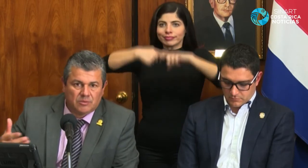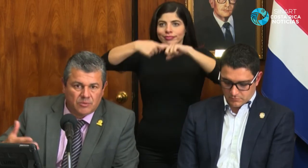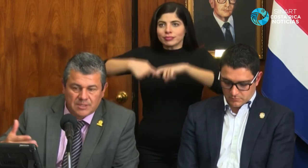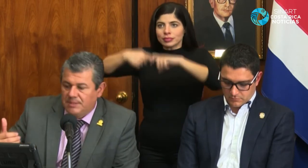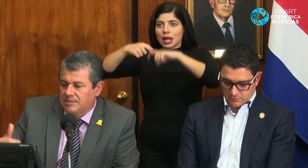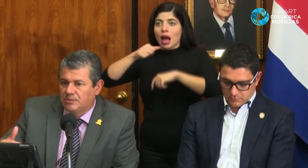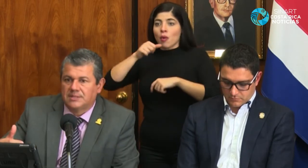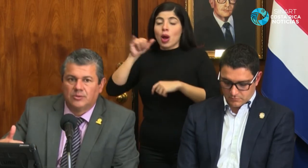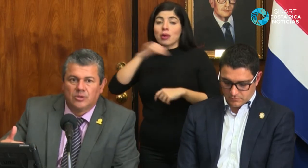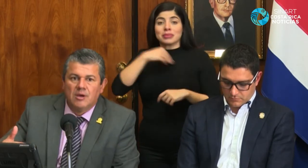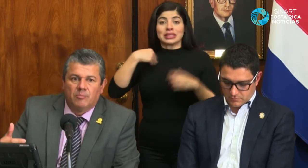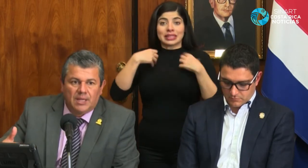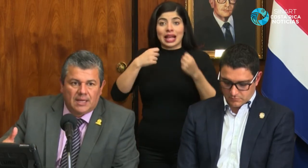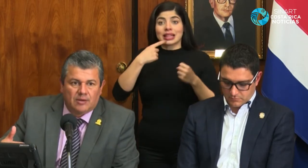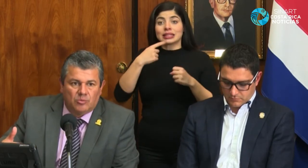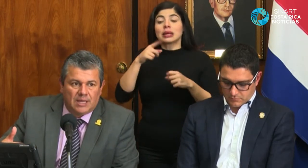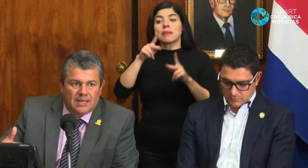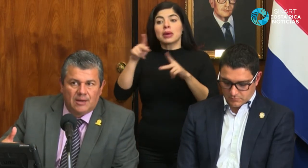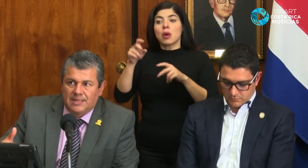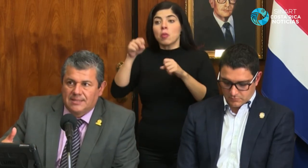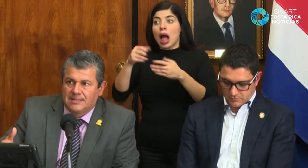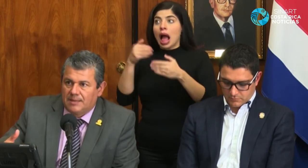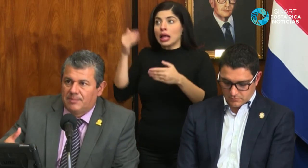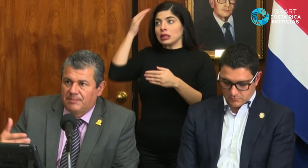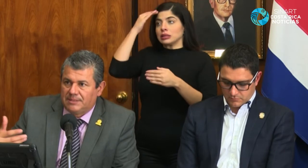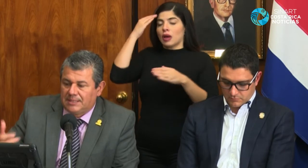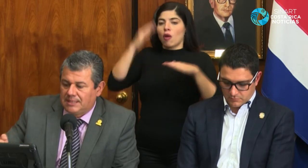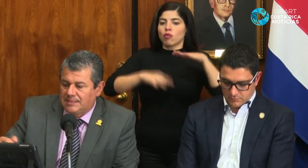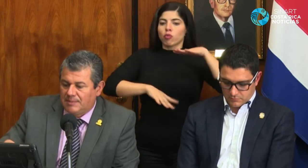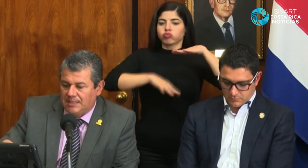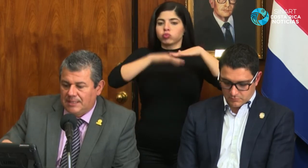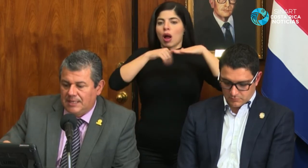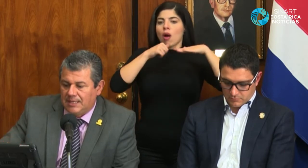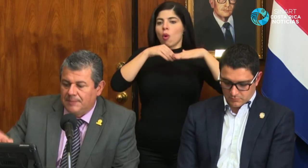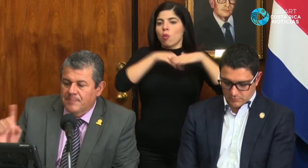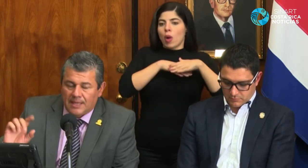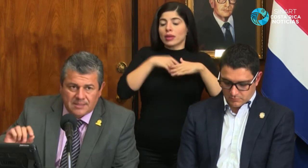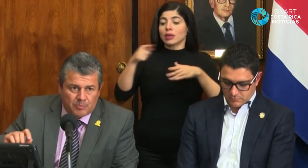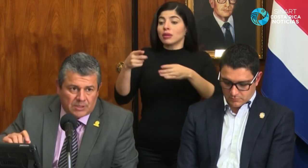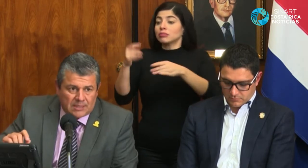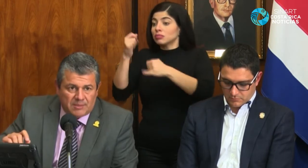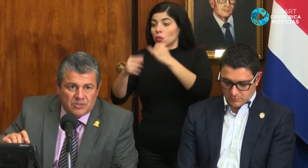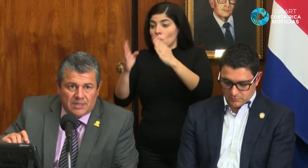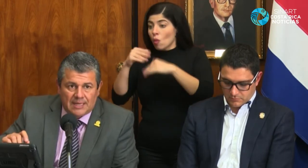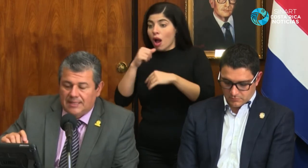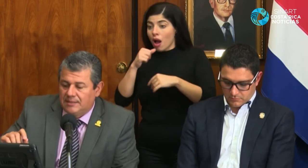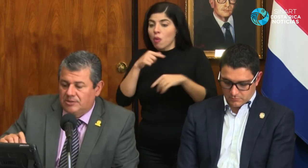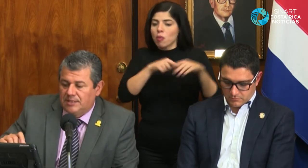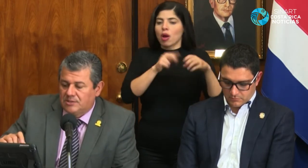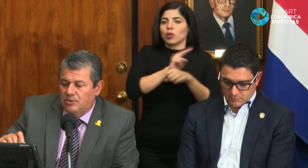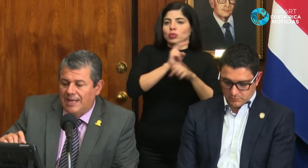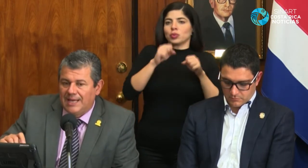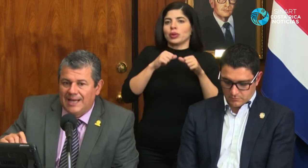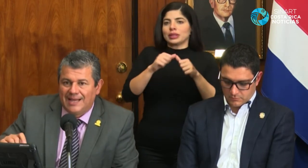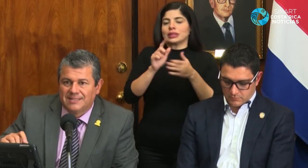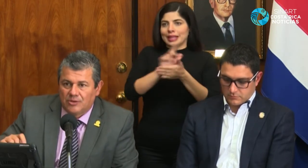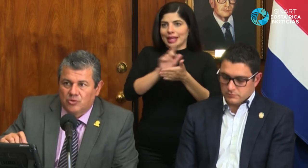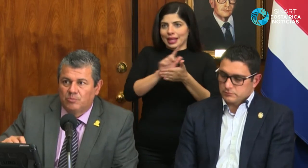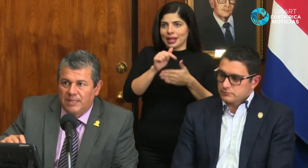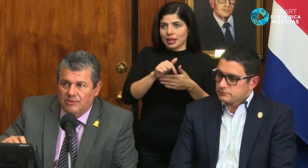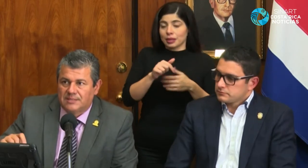personas, como dice el ministro de Salud, puedan acumular el agua necesaria para mantener estas medidas de higiene. Es importante mencionar que dentro de esto AIA